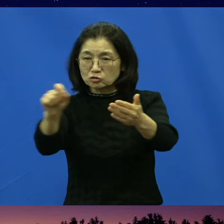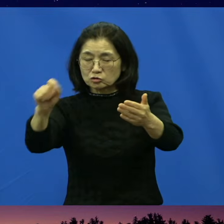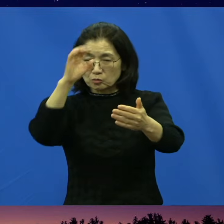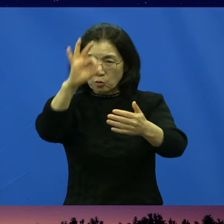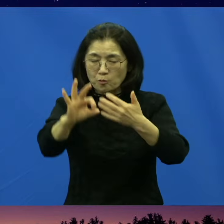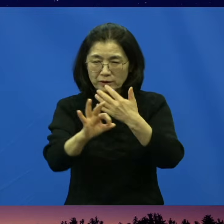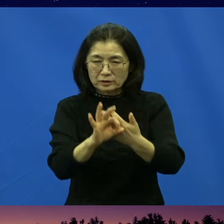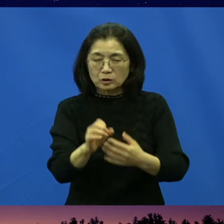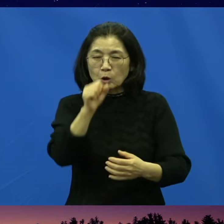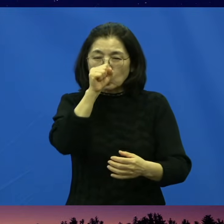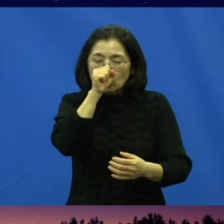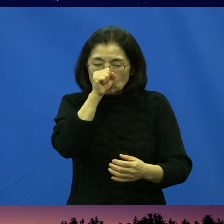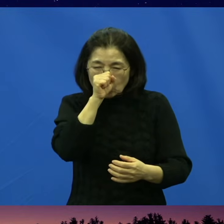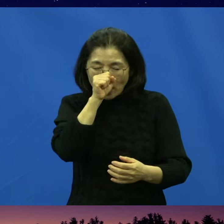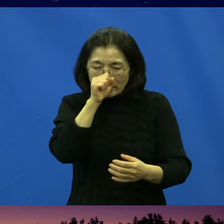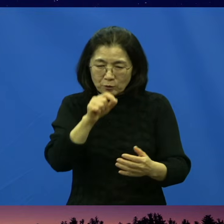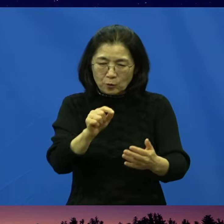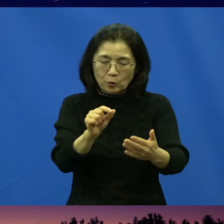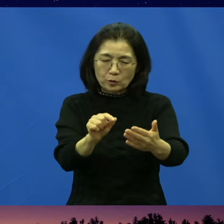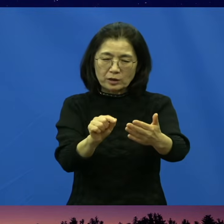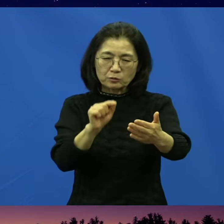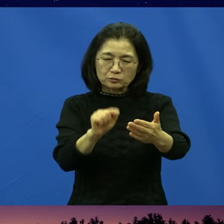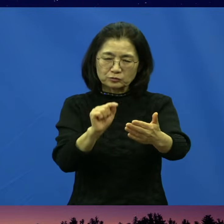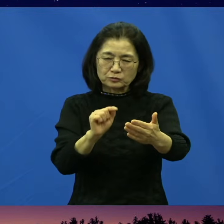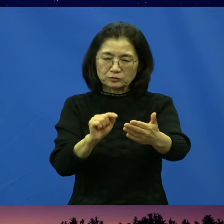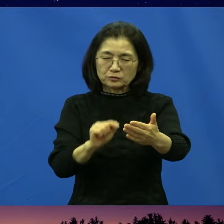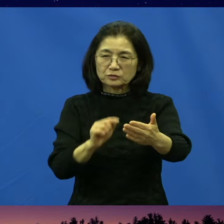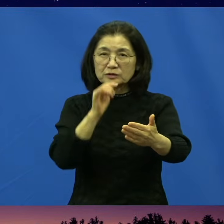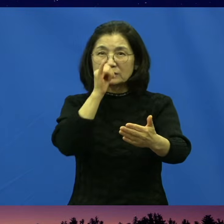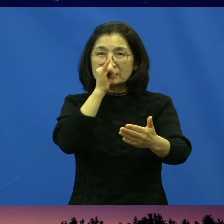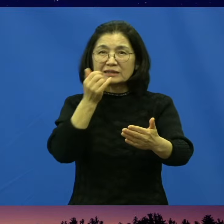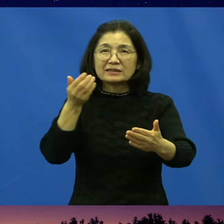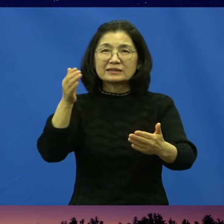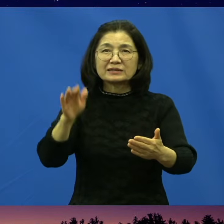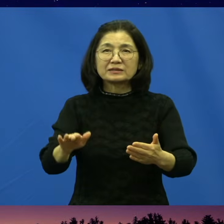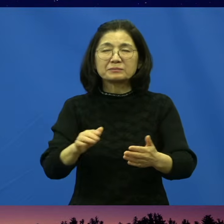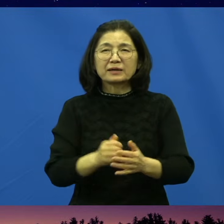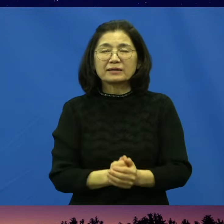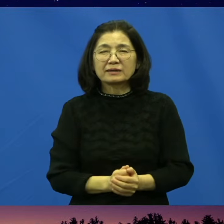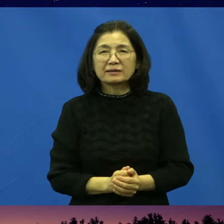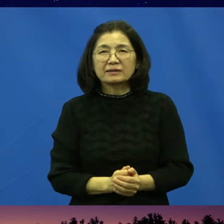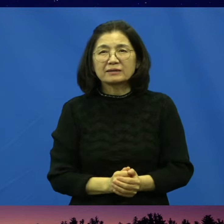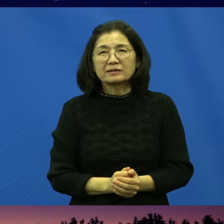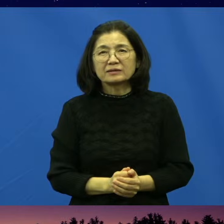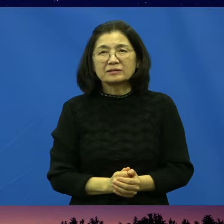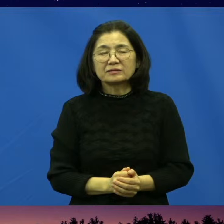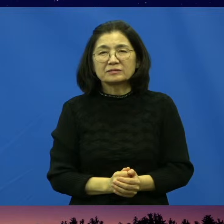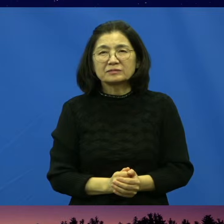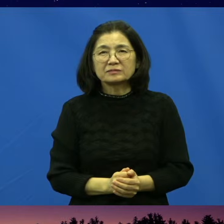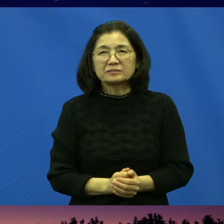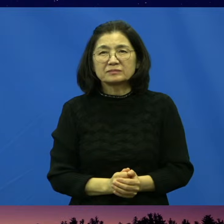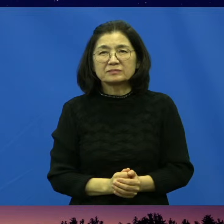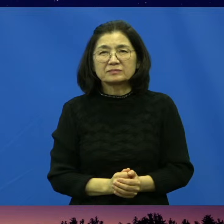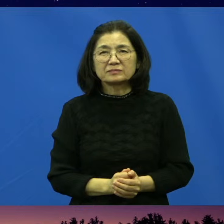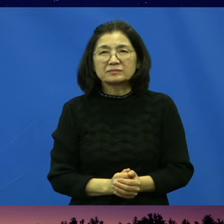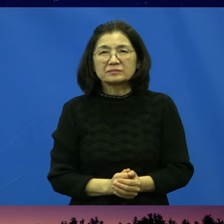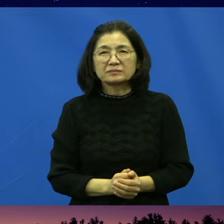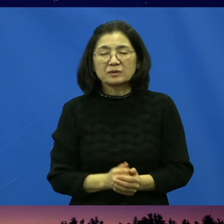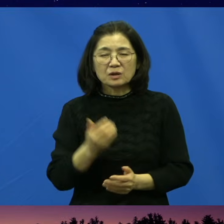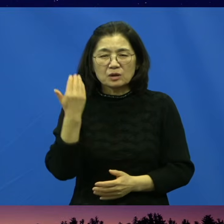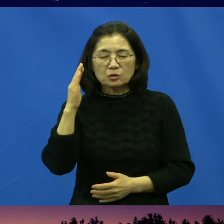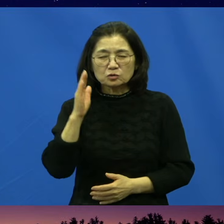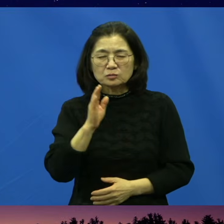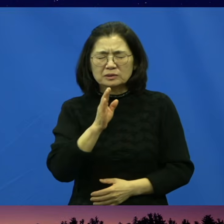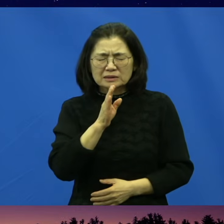이 외로움을 성토하는 글 가운데 괜찮냐는 진심 어린 말들은 찾아보기가 힘든